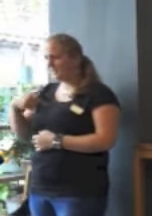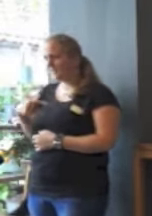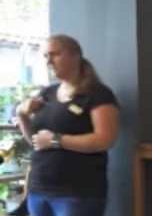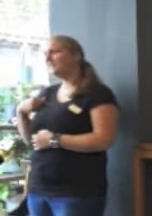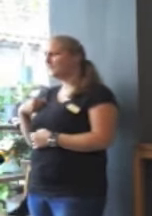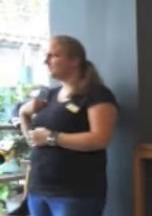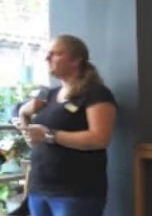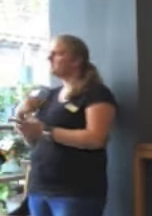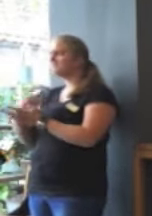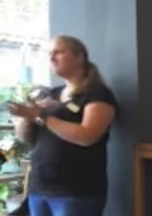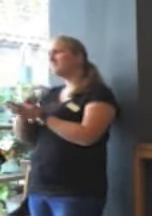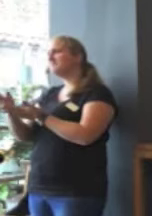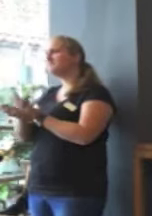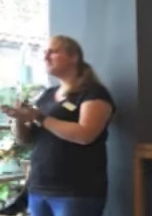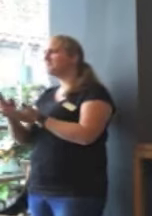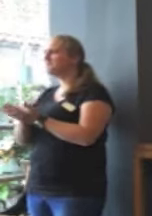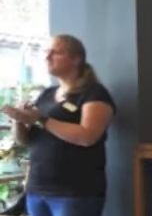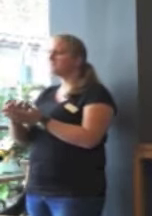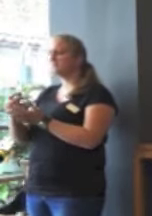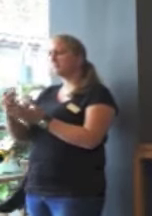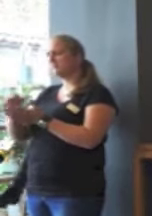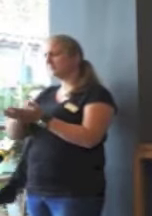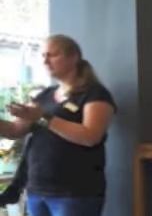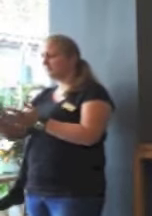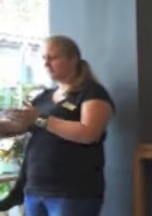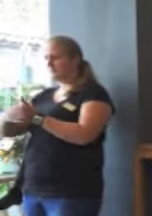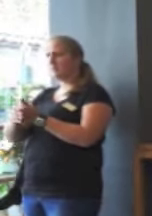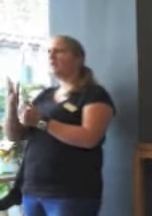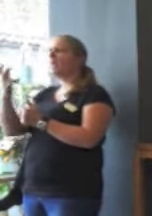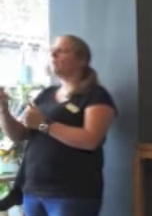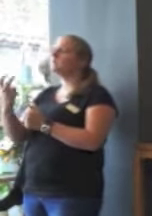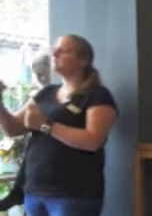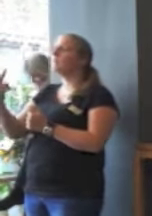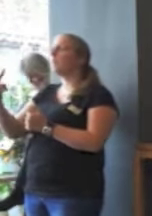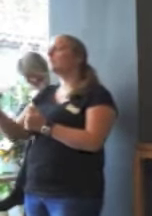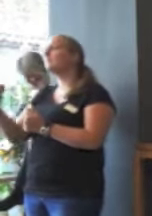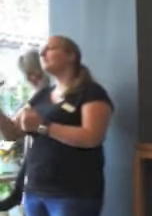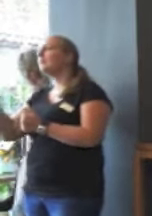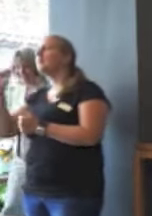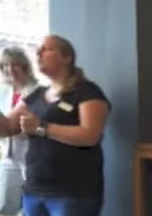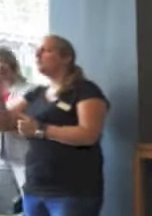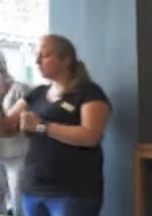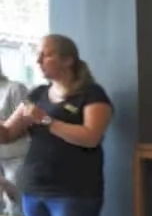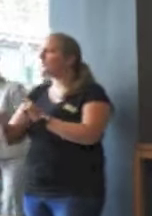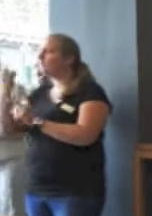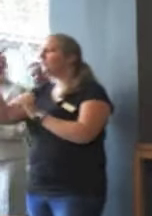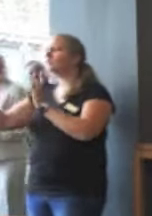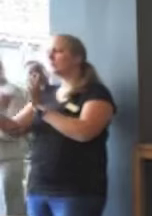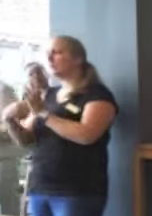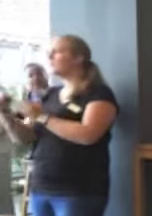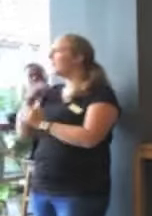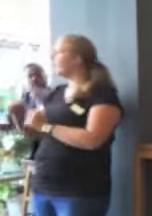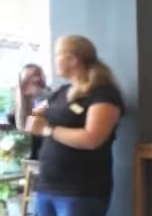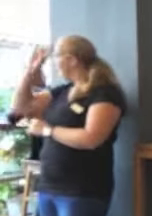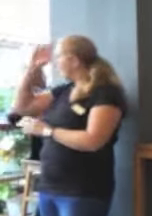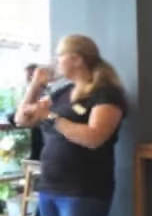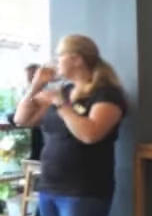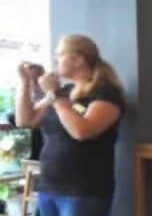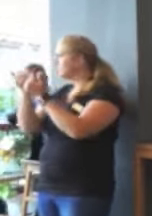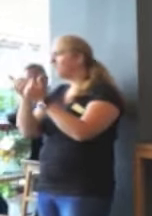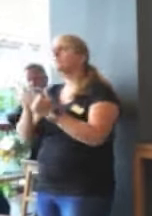någonstans 82-83 år. Alltså första kontakten med äldreomsorgen sker i genomsnitt vid 82-83 års